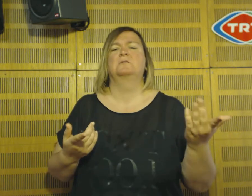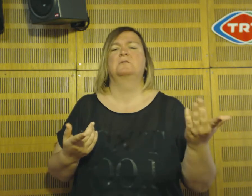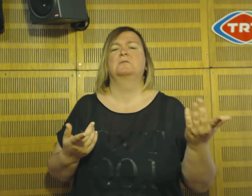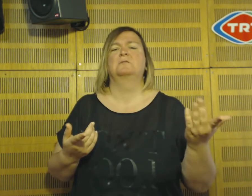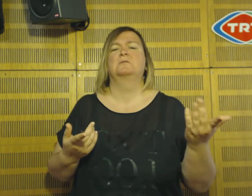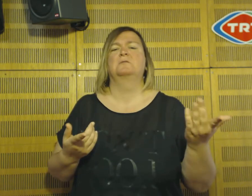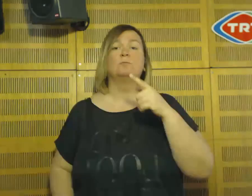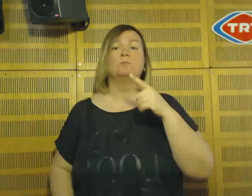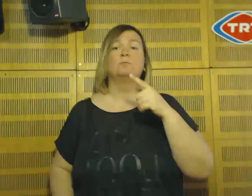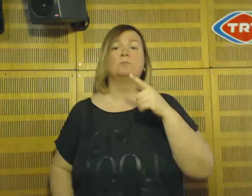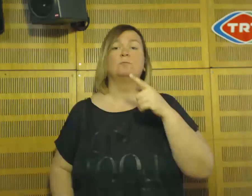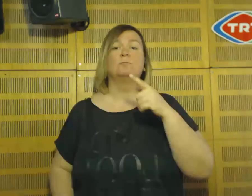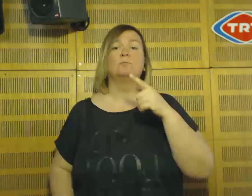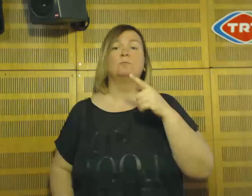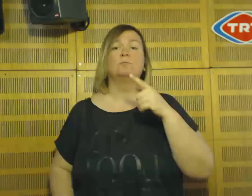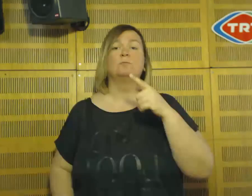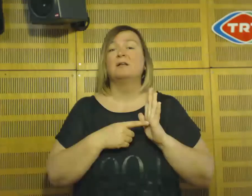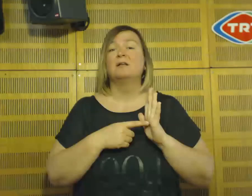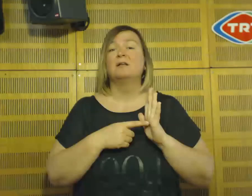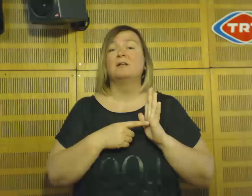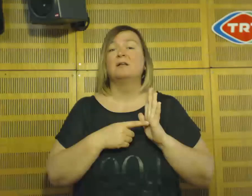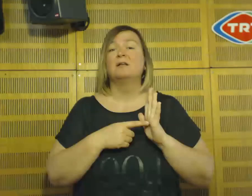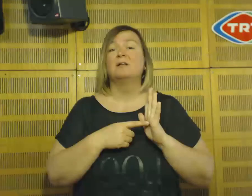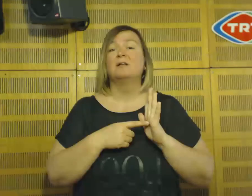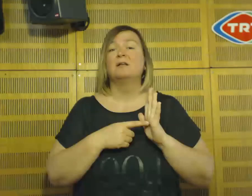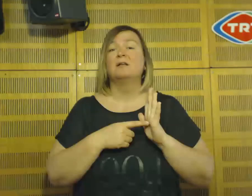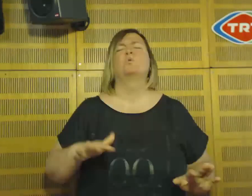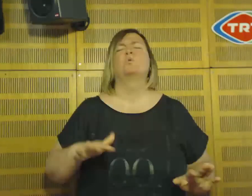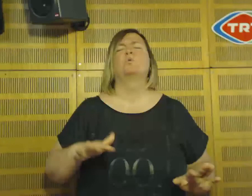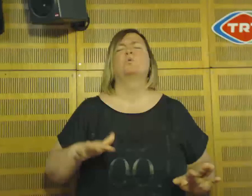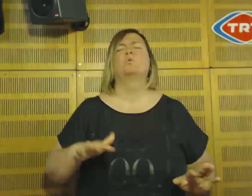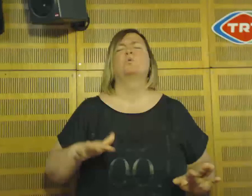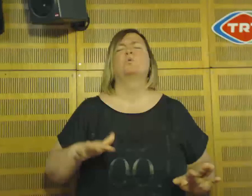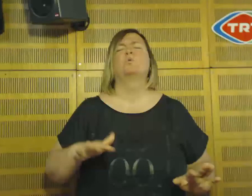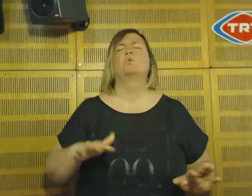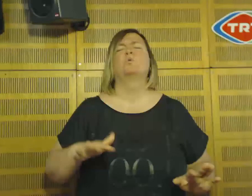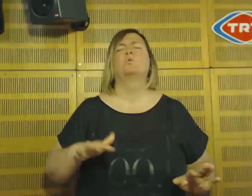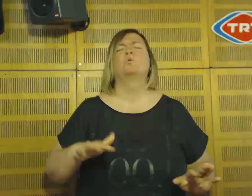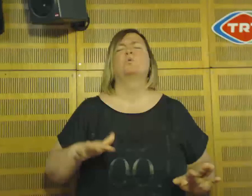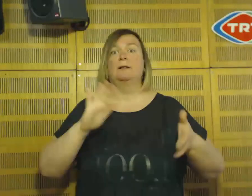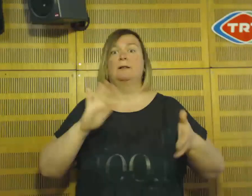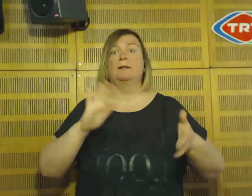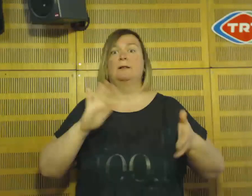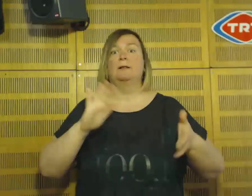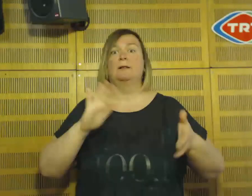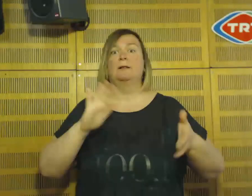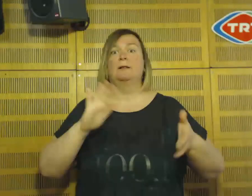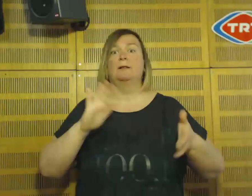noktada yok. Siyasi çalışma olarak bu arada